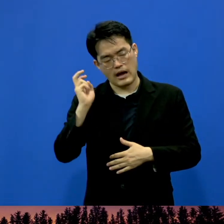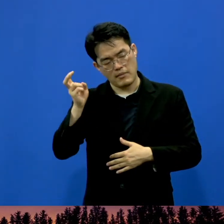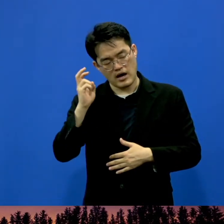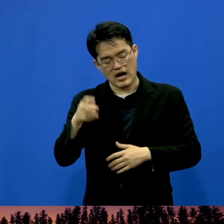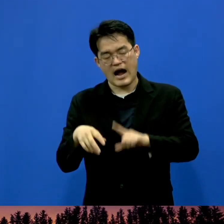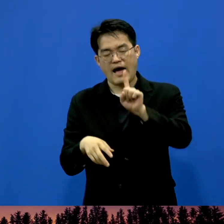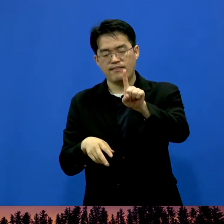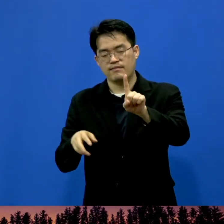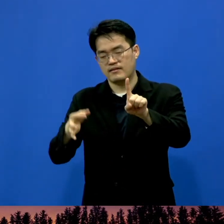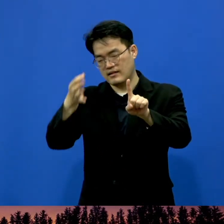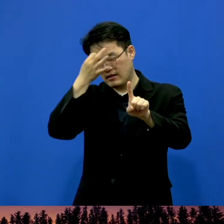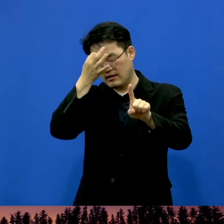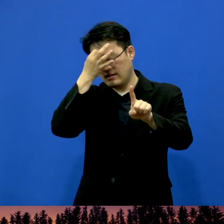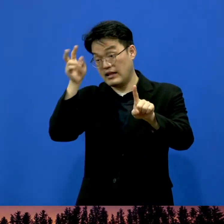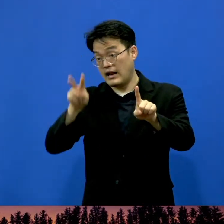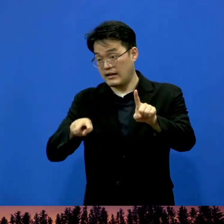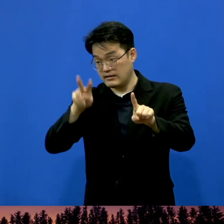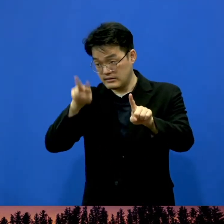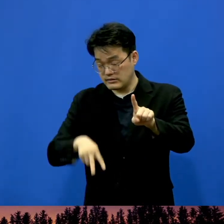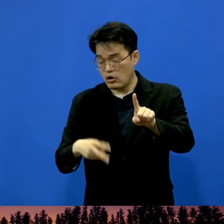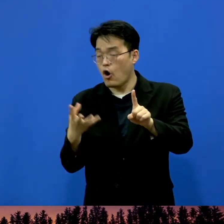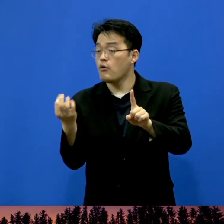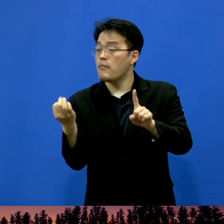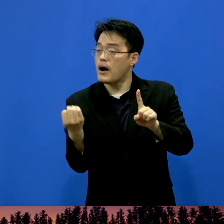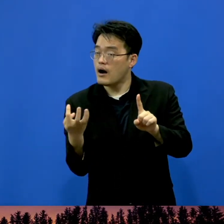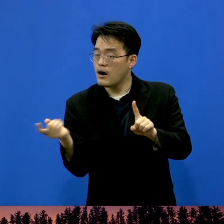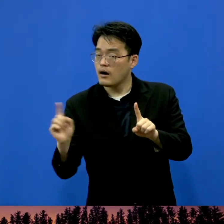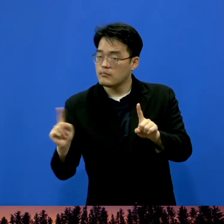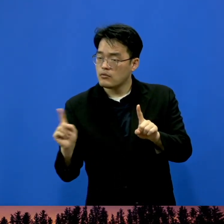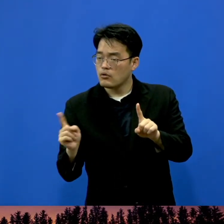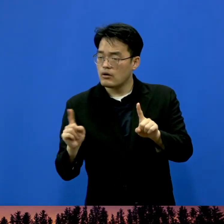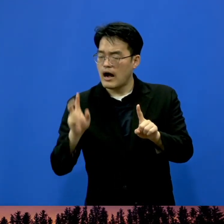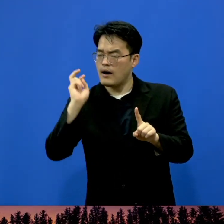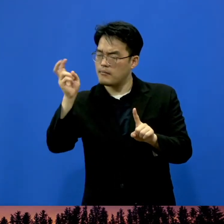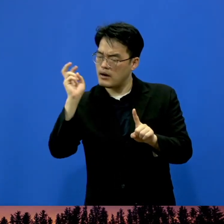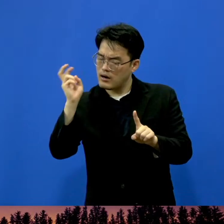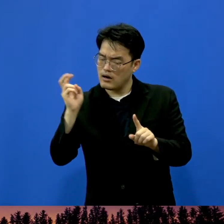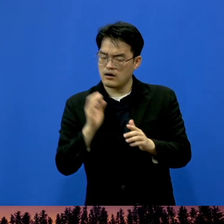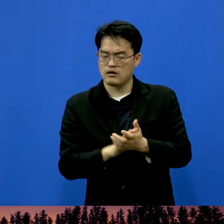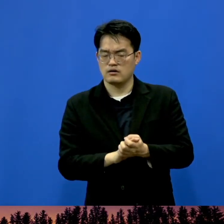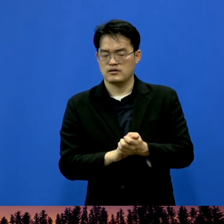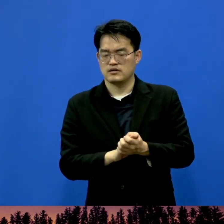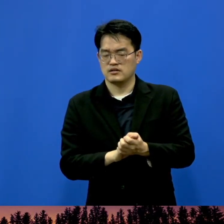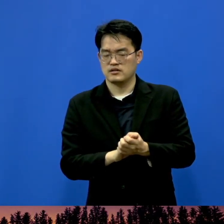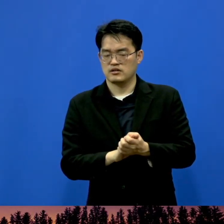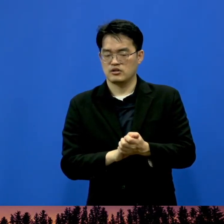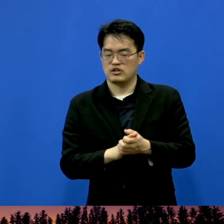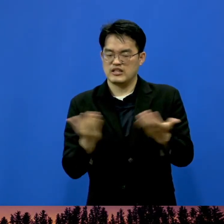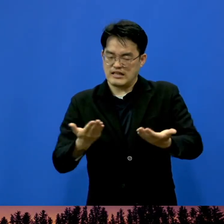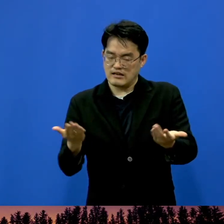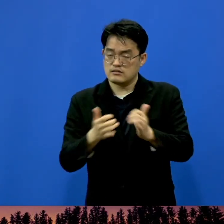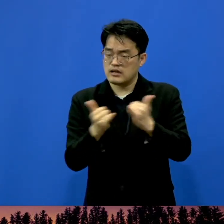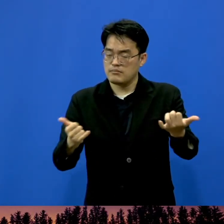일하는 정도의 품삯이라는 거. 작은 게 아니에요. 굉장히 많은 것을 종에게 맡겼다는 거죠.